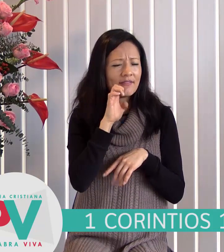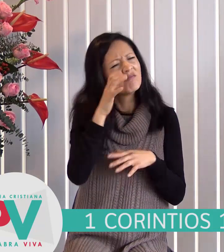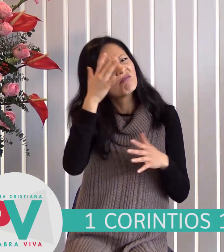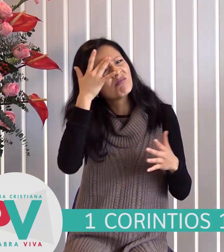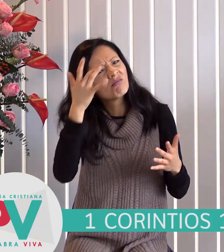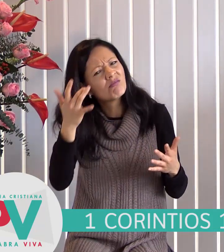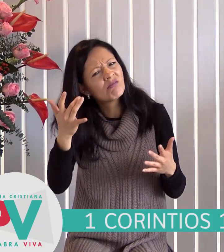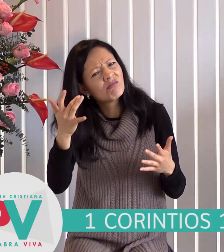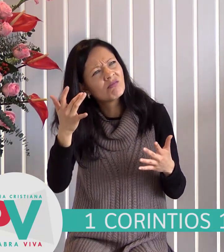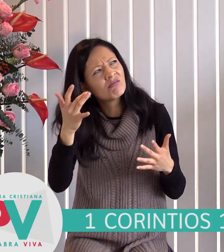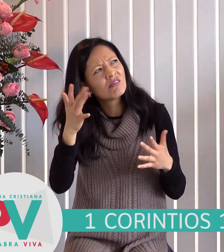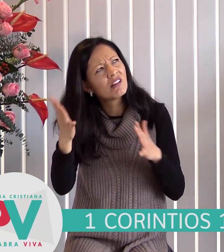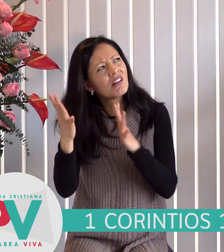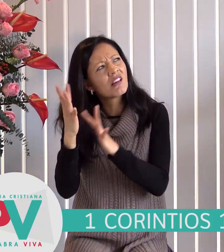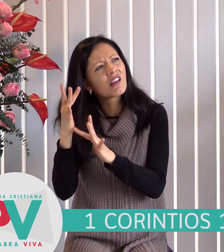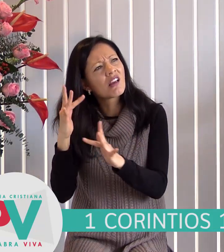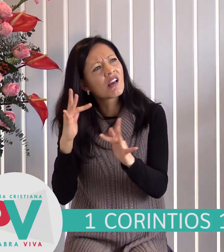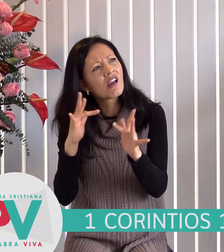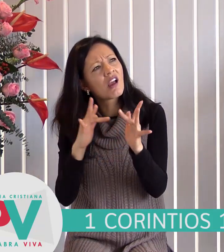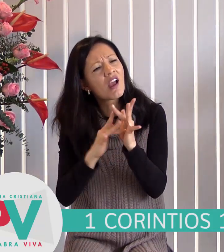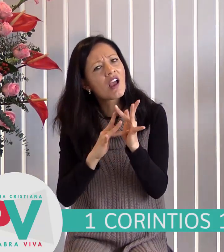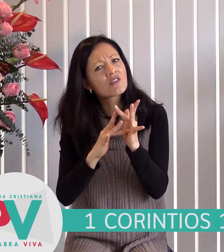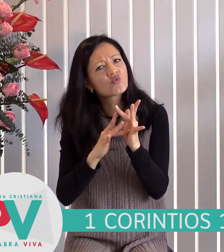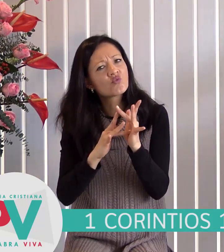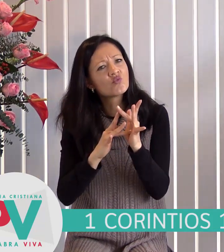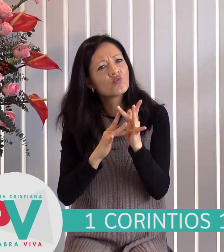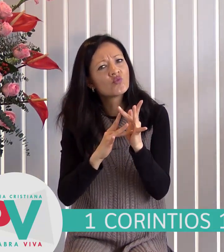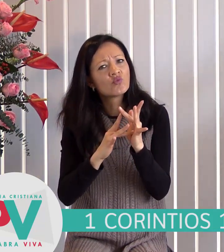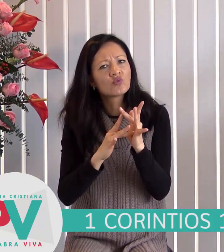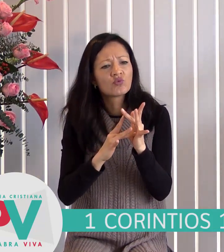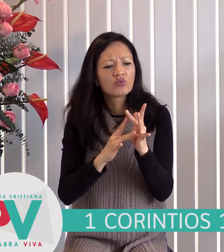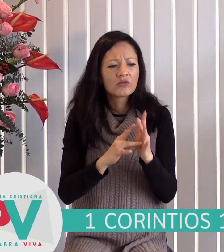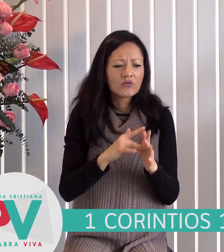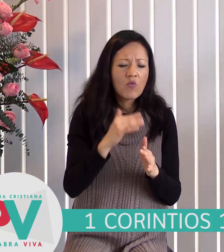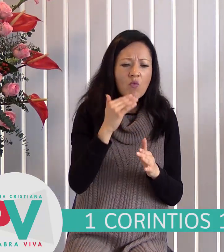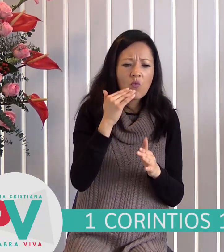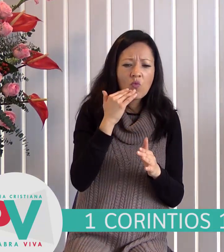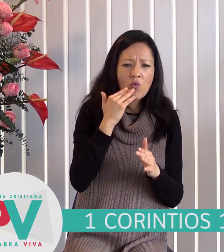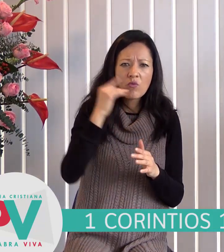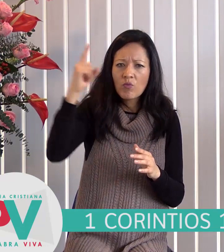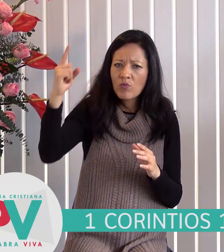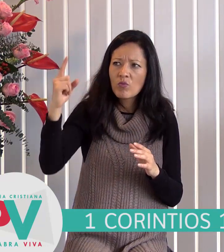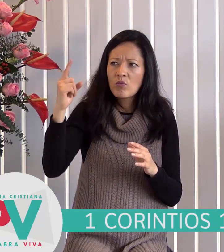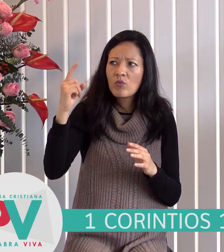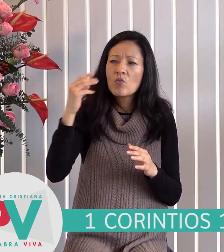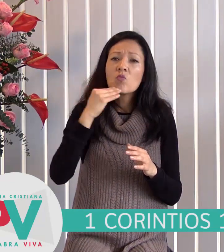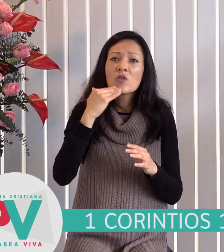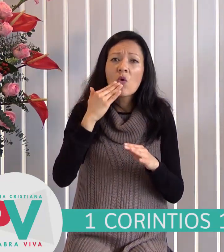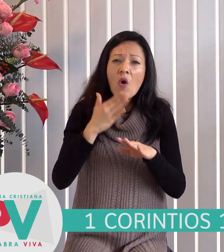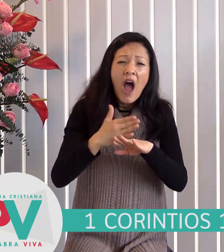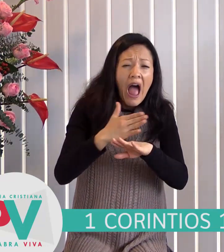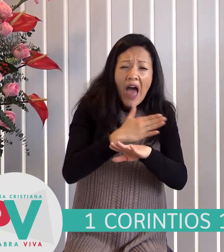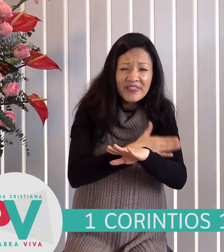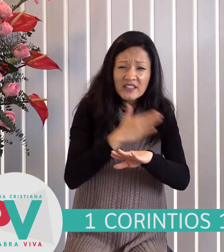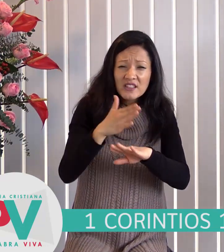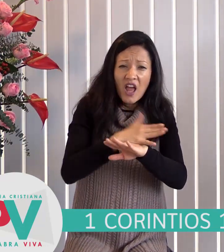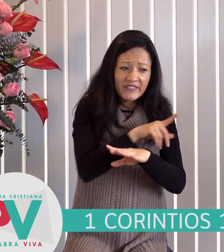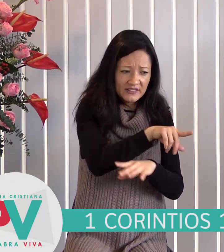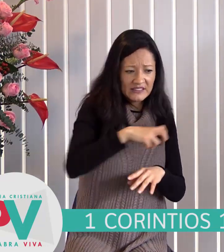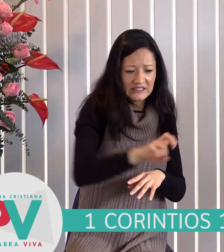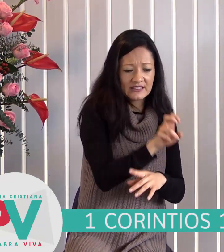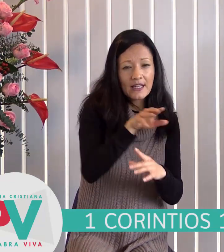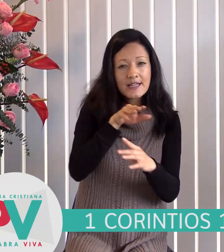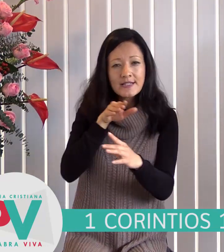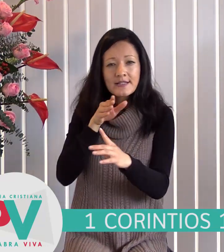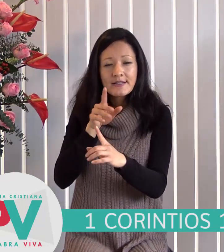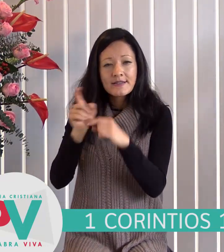¿Por qué Jesús no pisoteó la cabeza de Satanás antes de que tentara a Adán